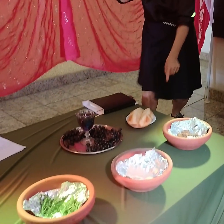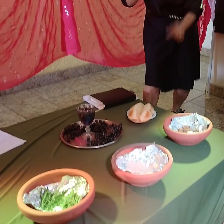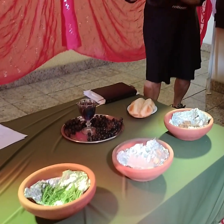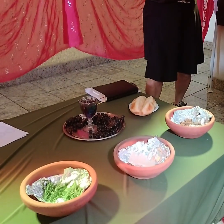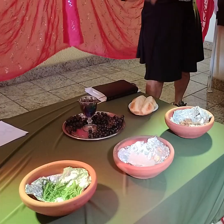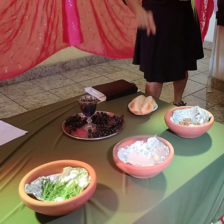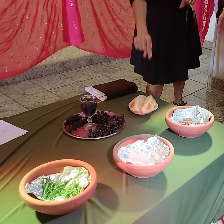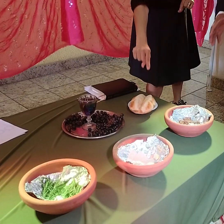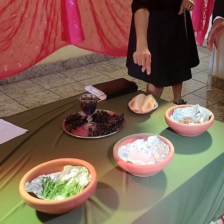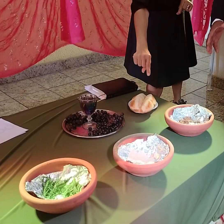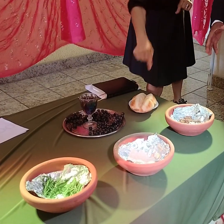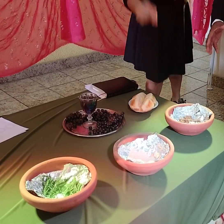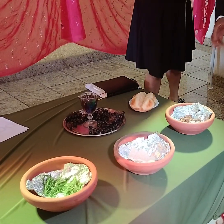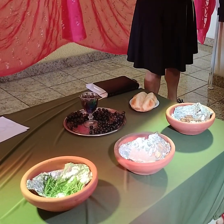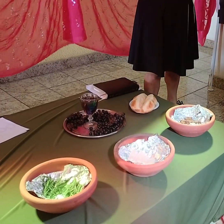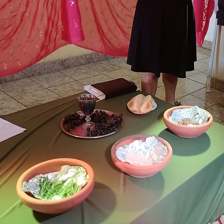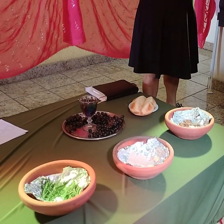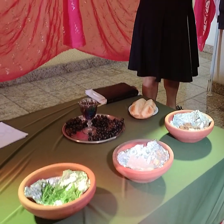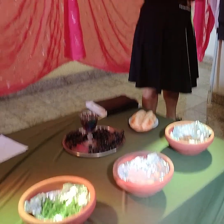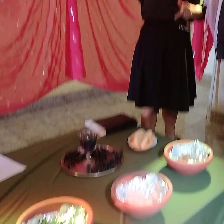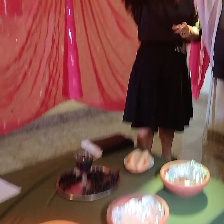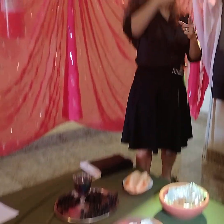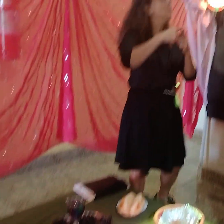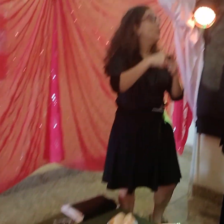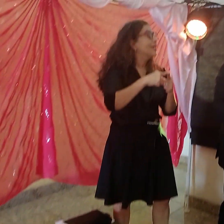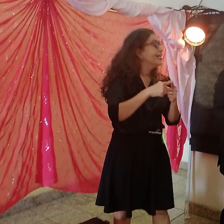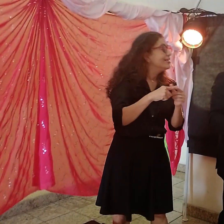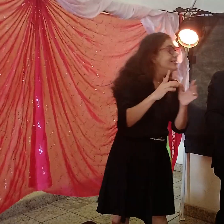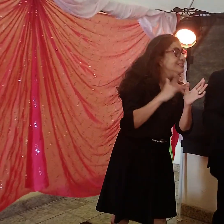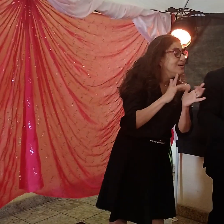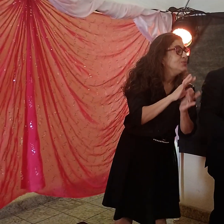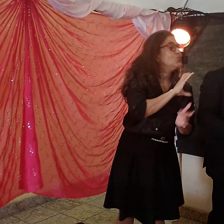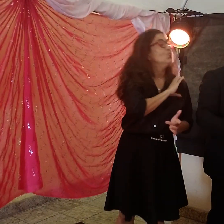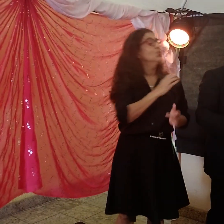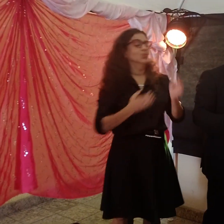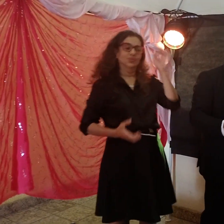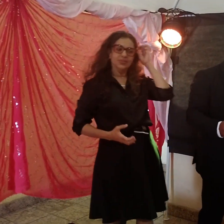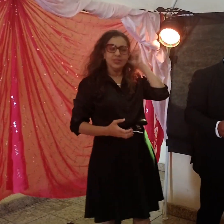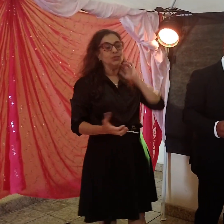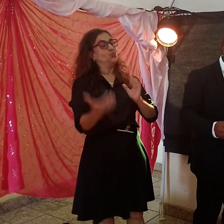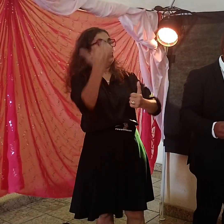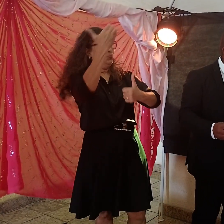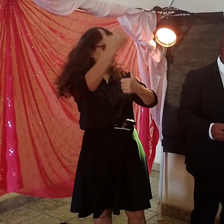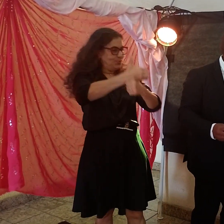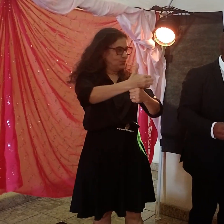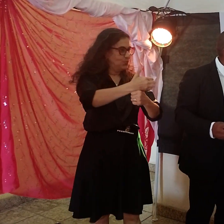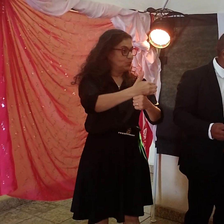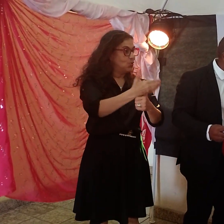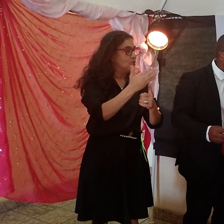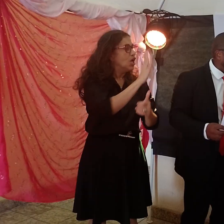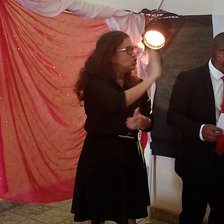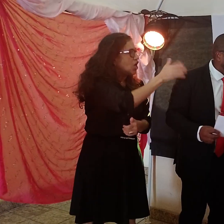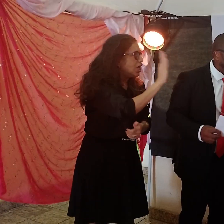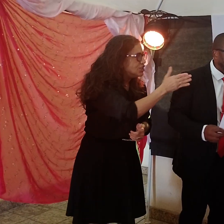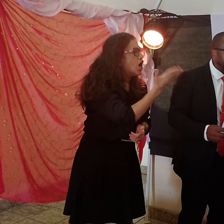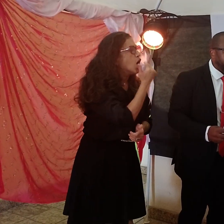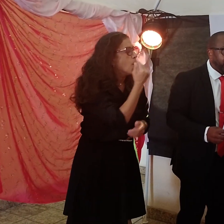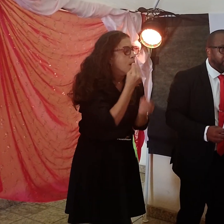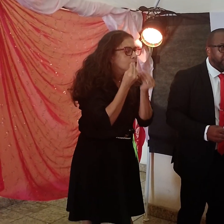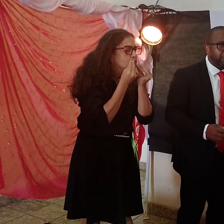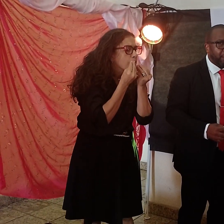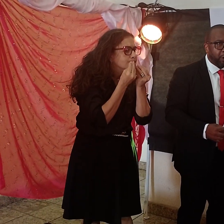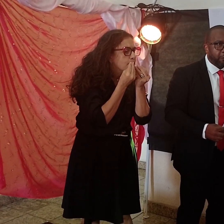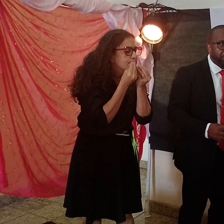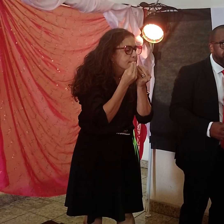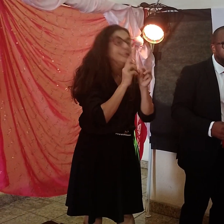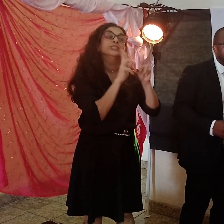Toda vez que a gente faz atenção nesse momento, a gente lembra que Jesus subiu na cruz do Calvário. E nesse momento, todos já comeram, vocês podem comer que não tem que não, tá